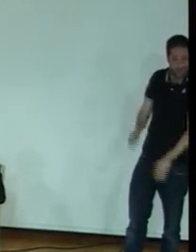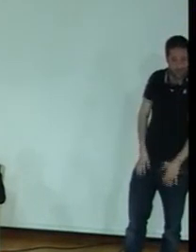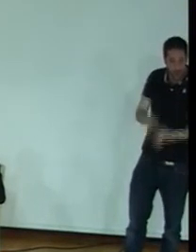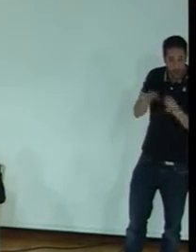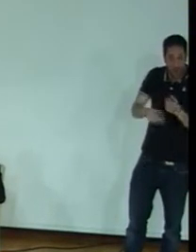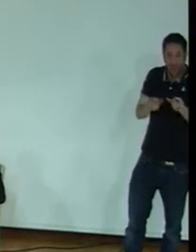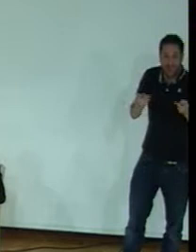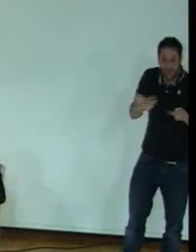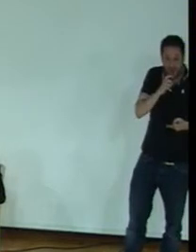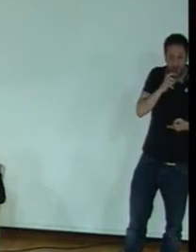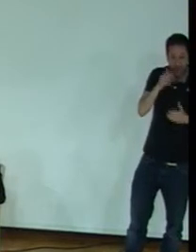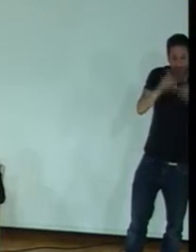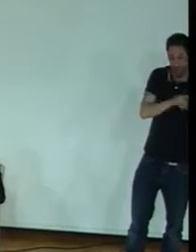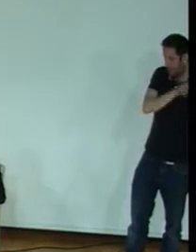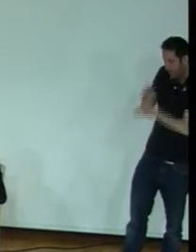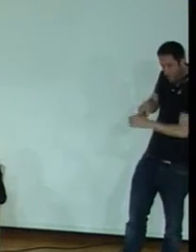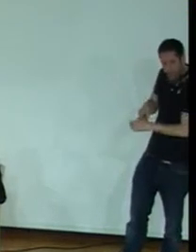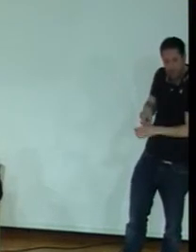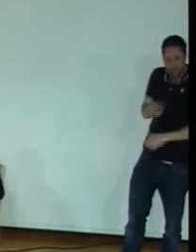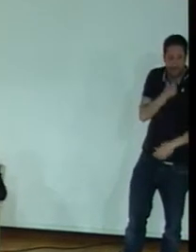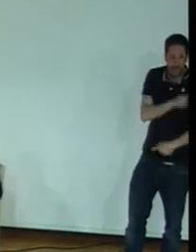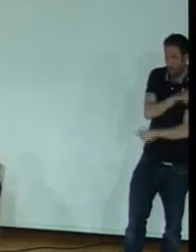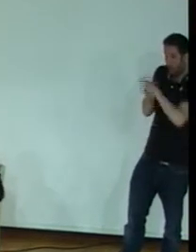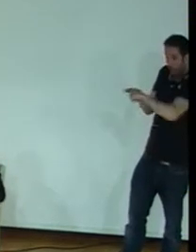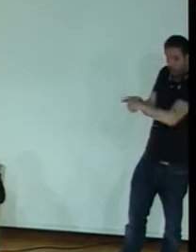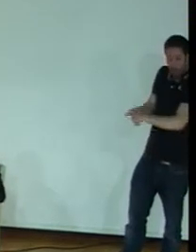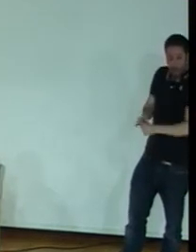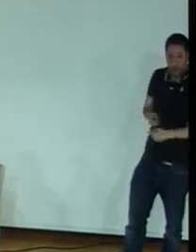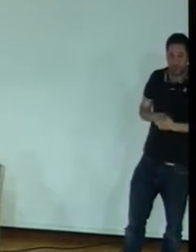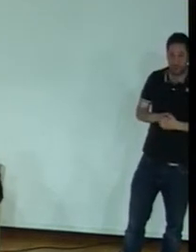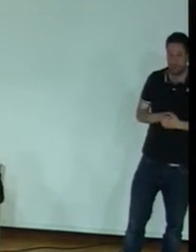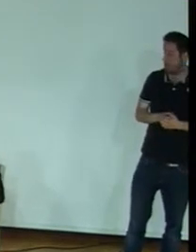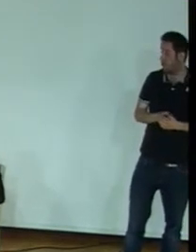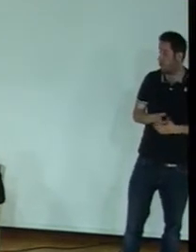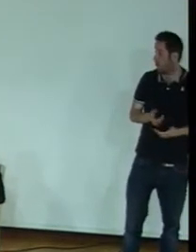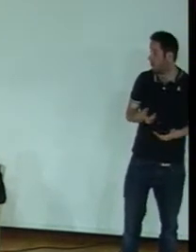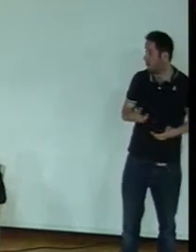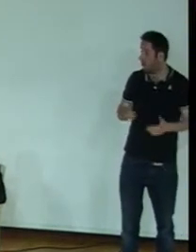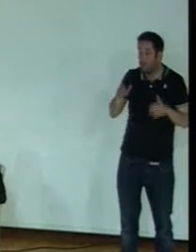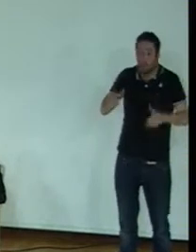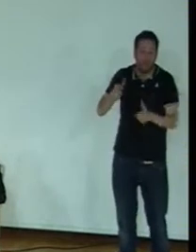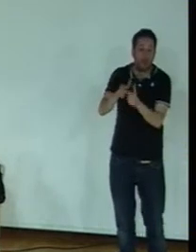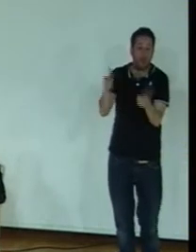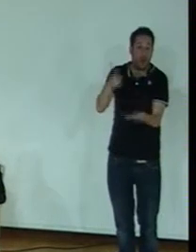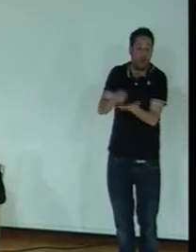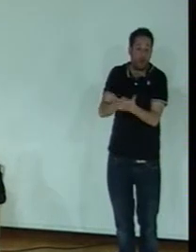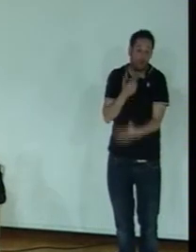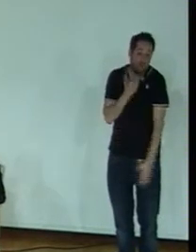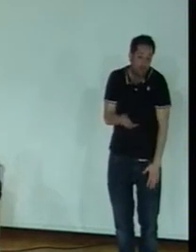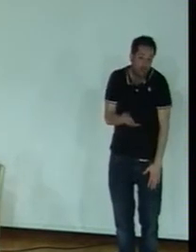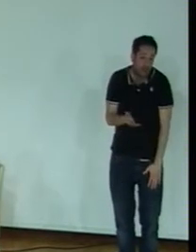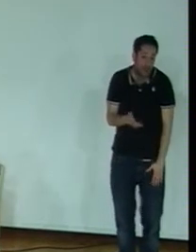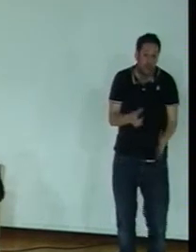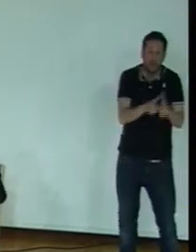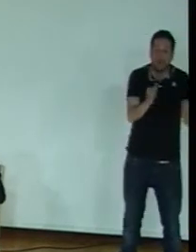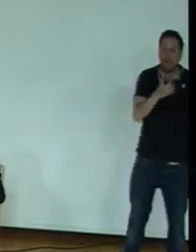sortie. Dans la seconde. C'est une telle cible, c'est comme le nez au milieu de la figure. Quoi. C'est ça si même les banques n'y arrivent pas. Si les banques n'y arrivent